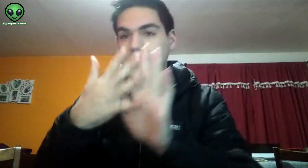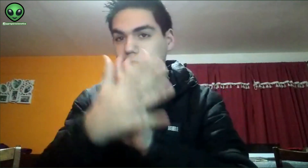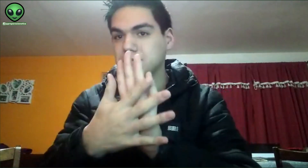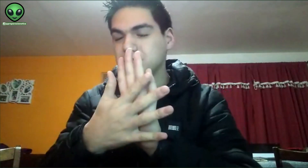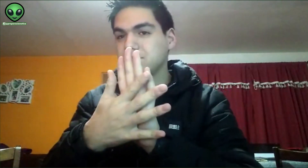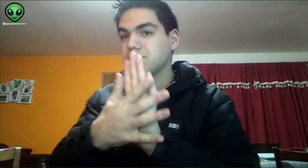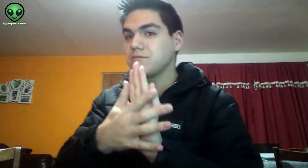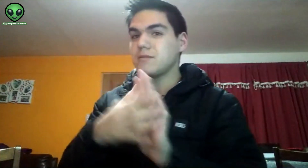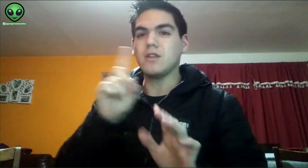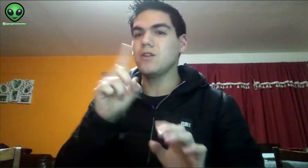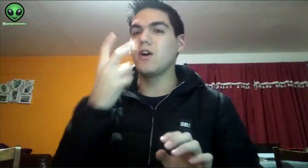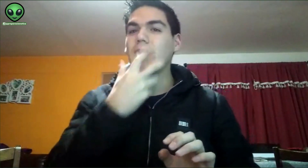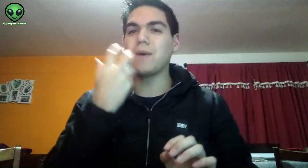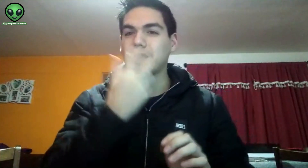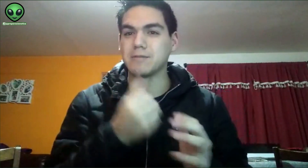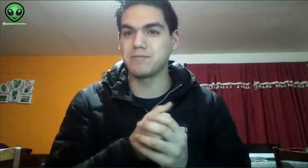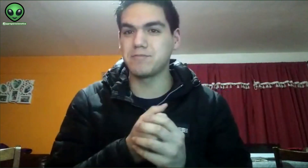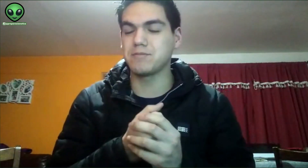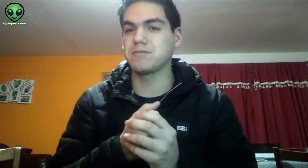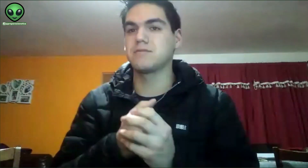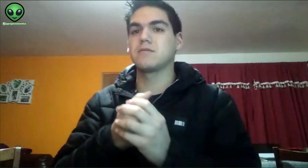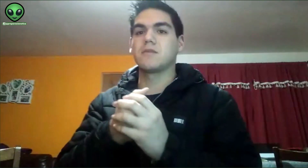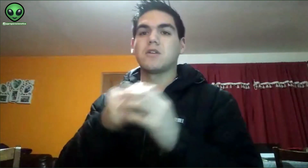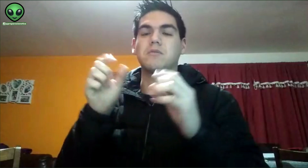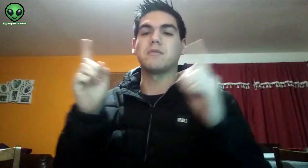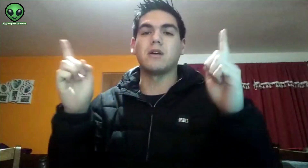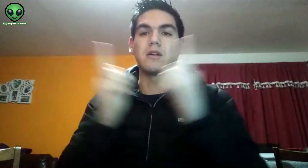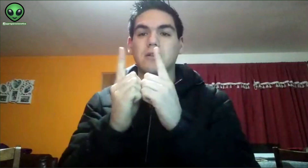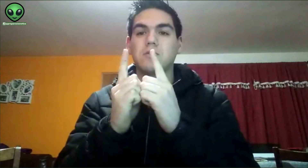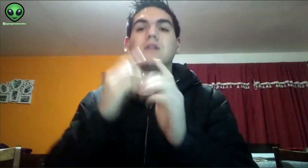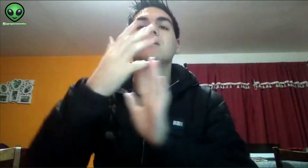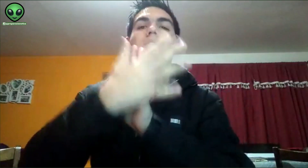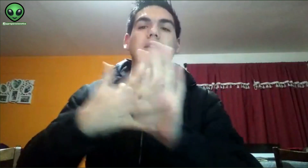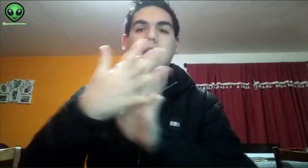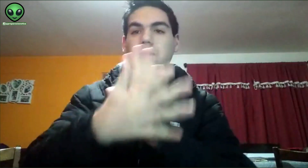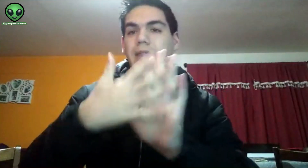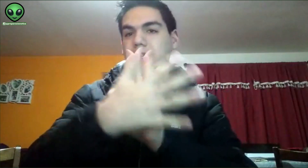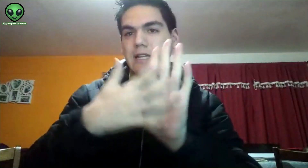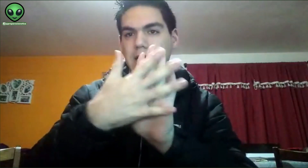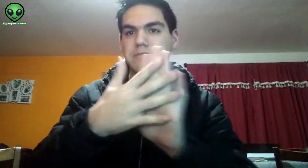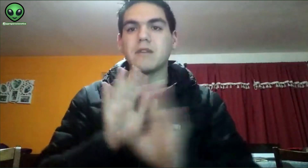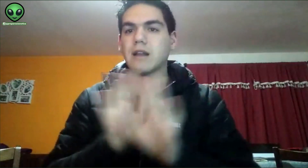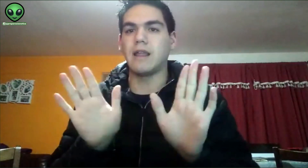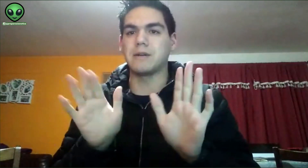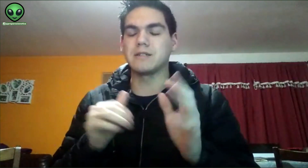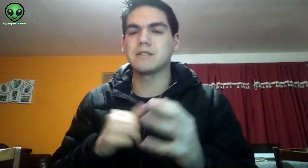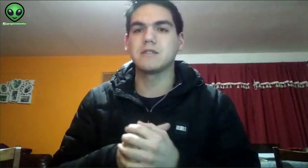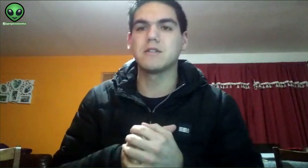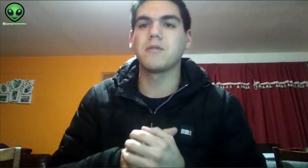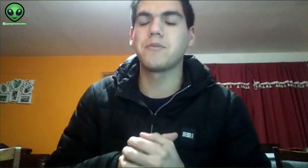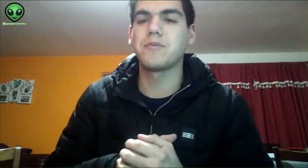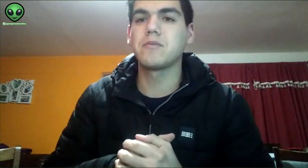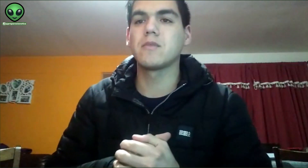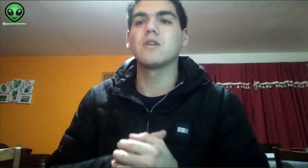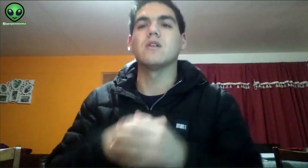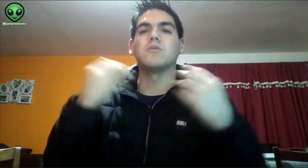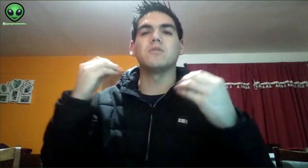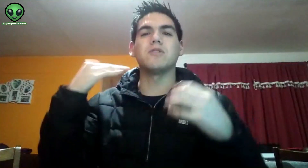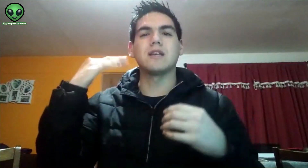señas, no un lenguaje. Pero en resumen, lengua de señas, nada más. Es muy